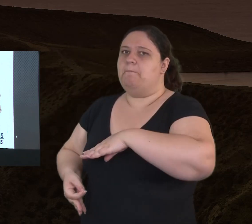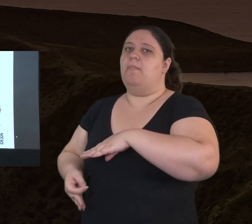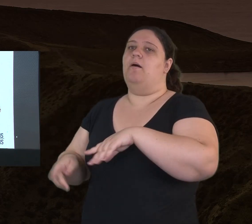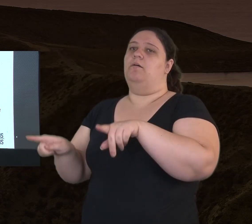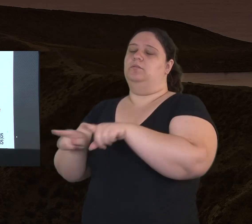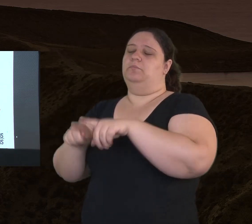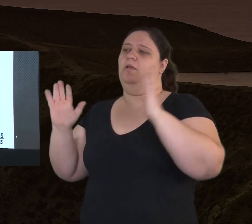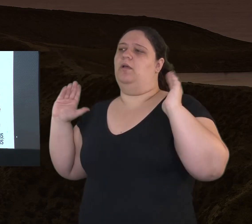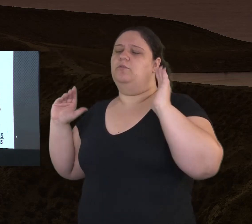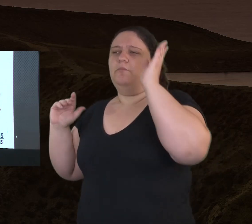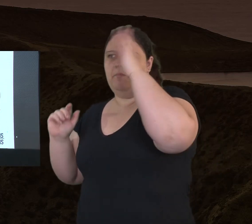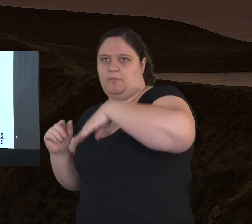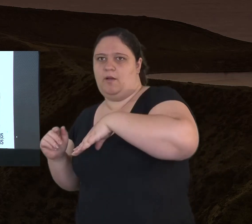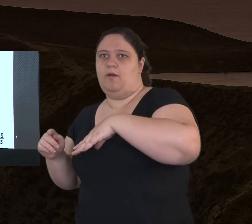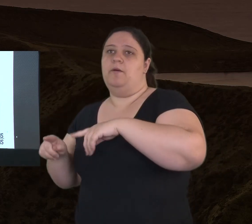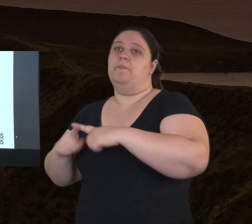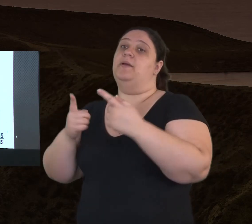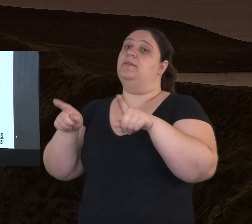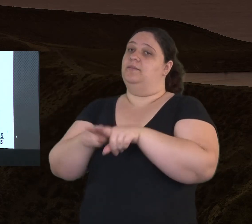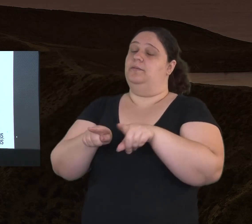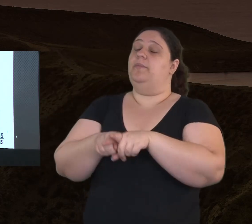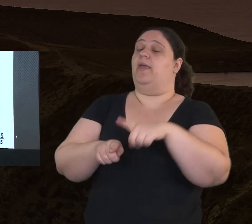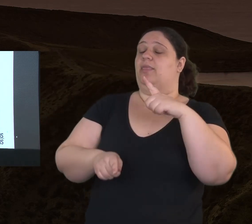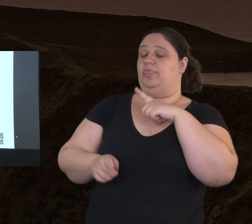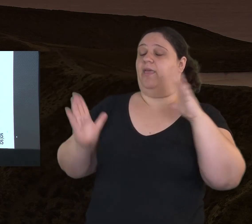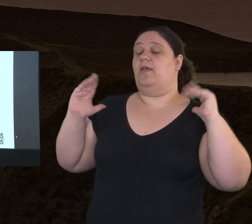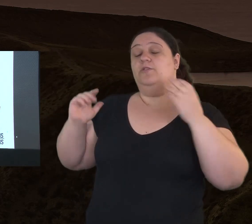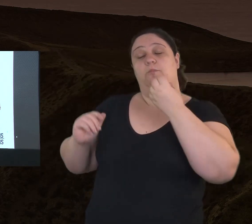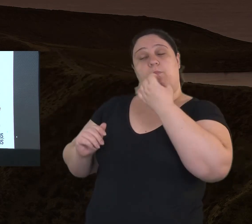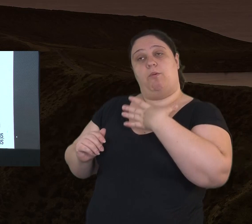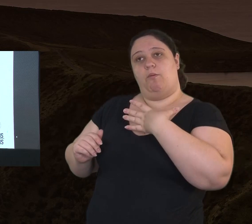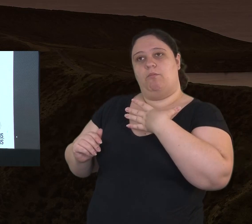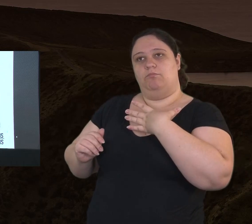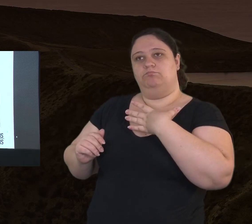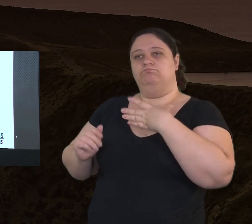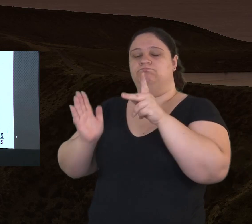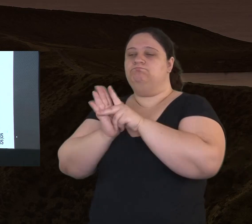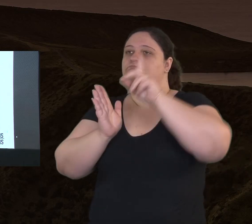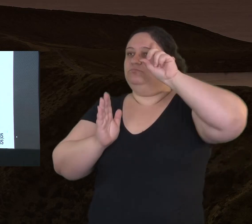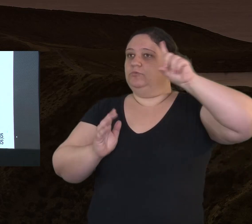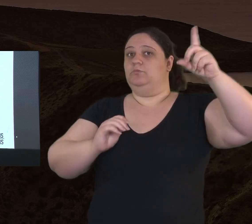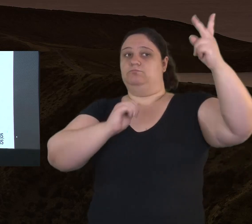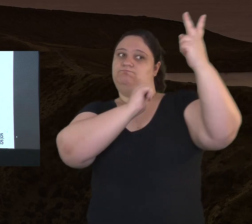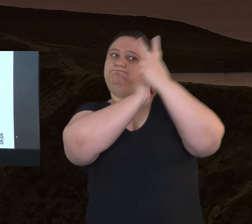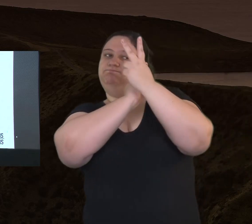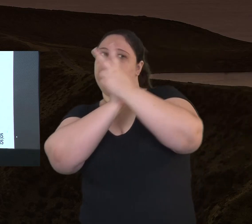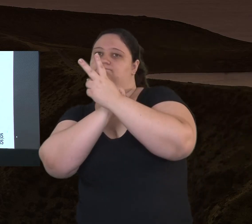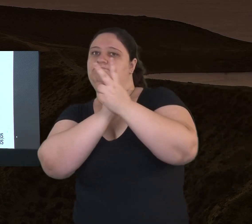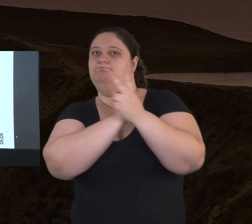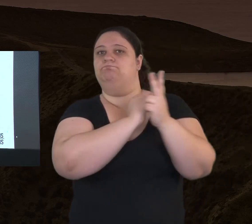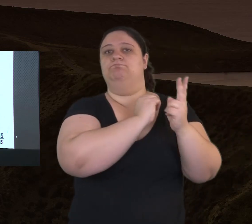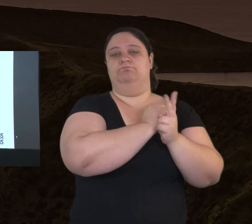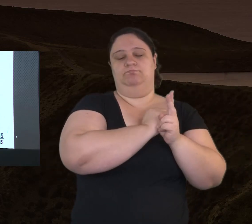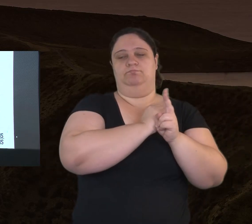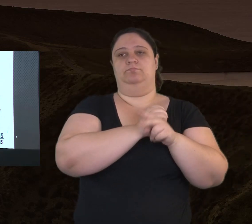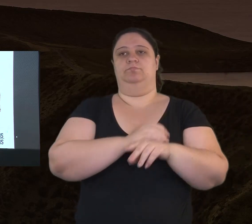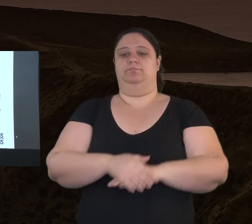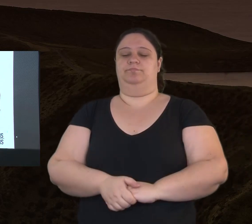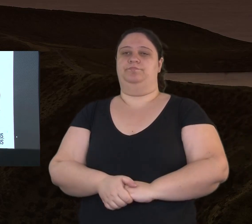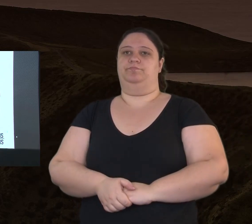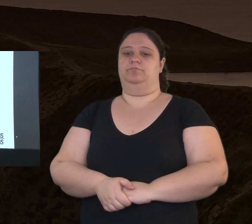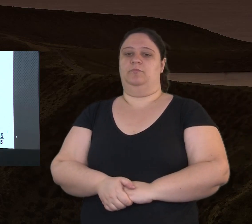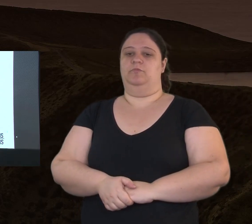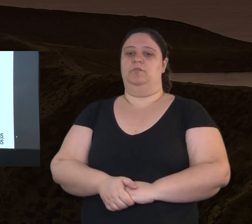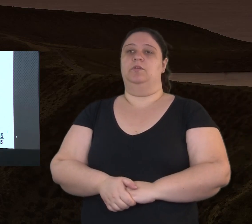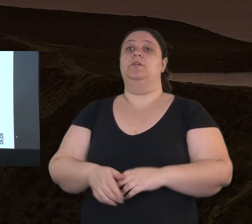para cá, e também os anjos bons de Deus que cuidam de nós também estão aqui, e e os